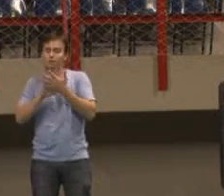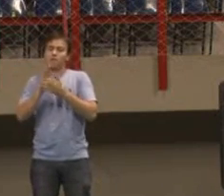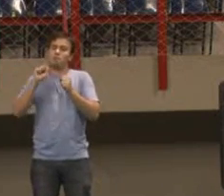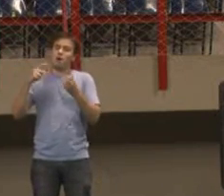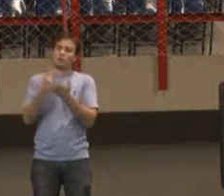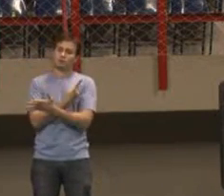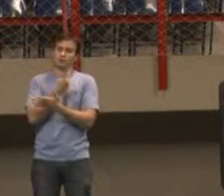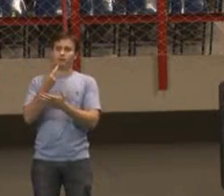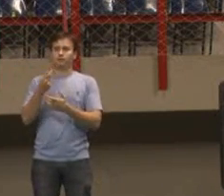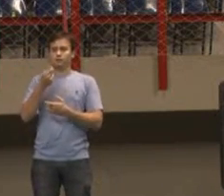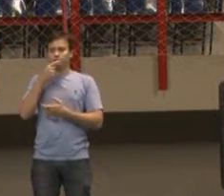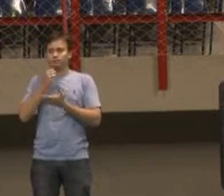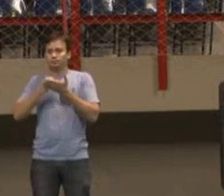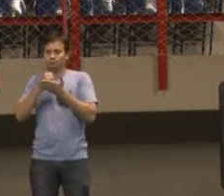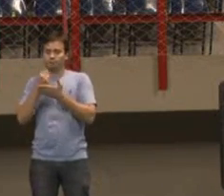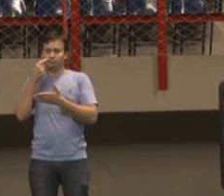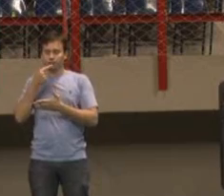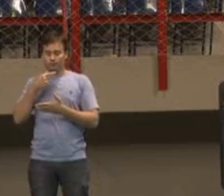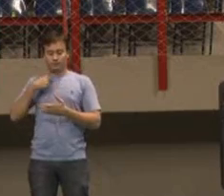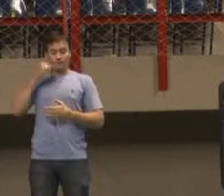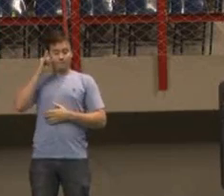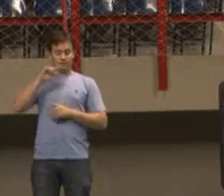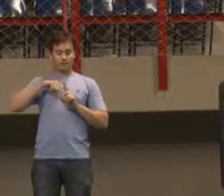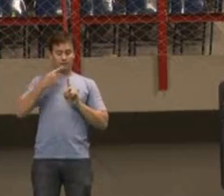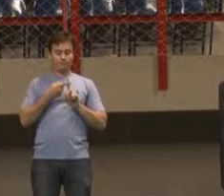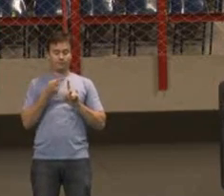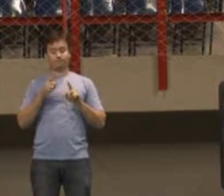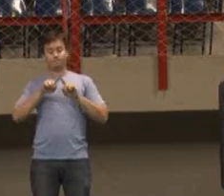possivelmente fértil. Os promotores